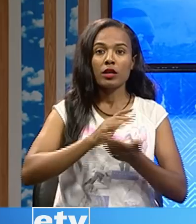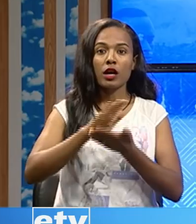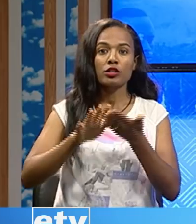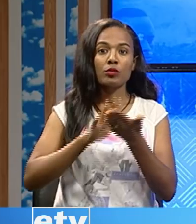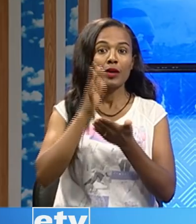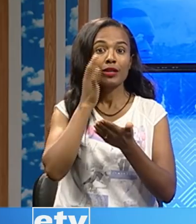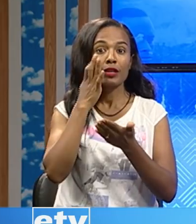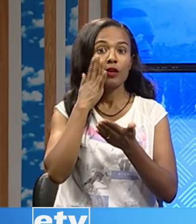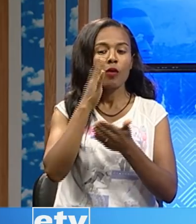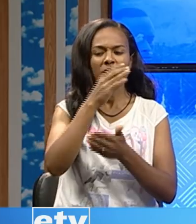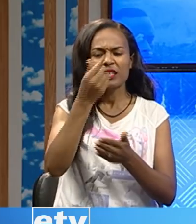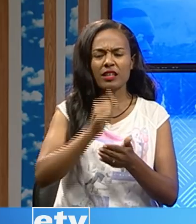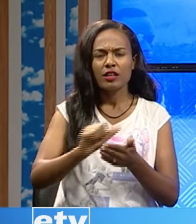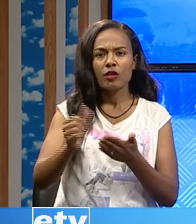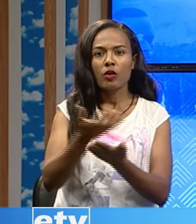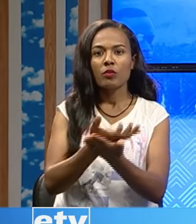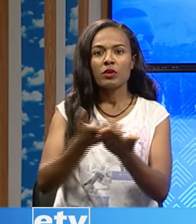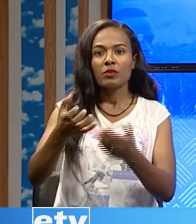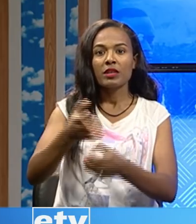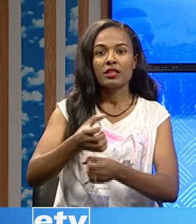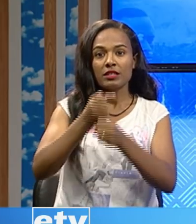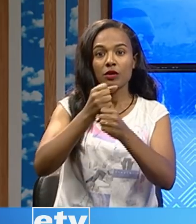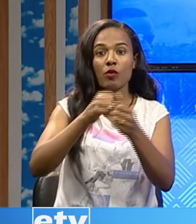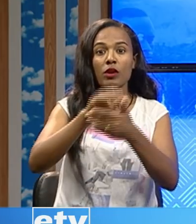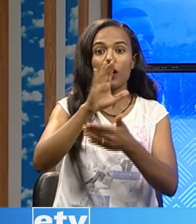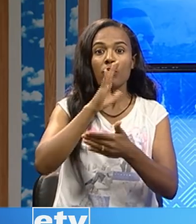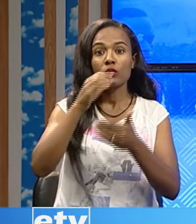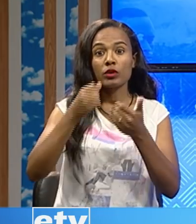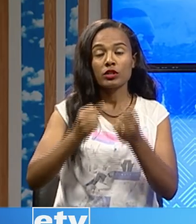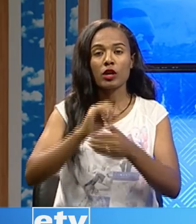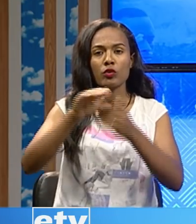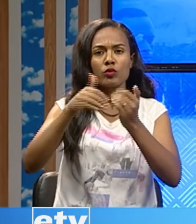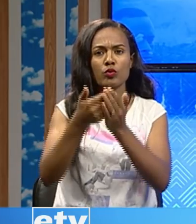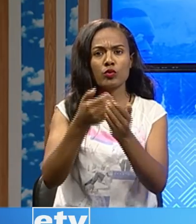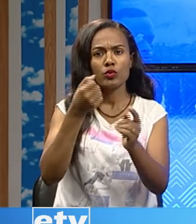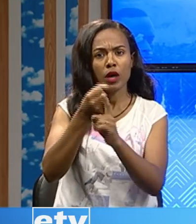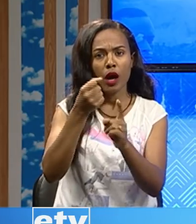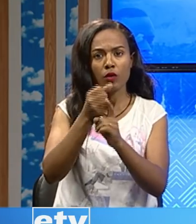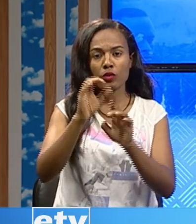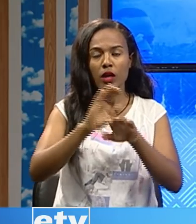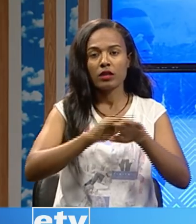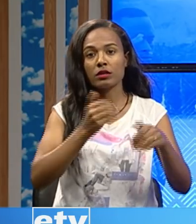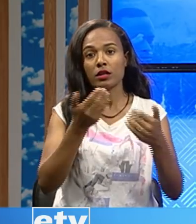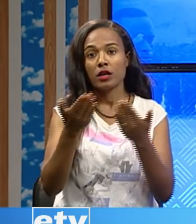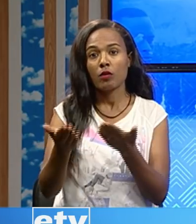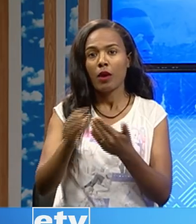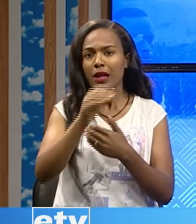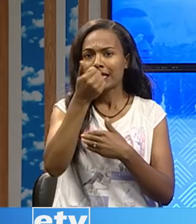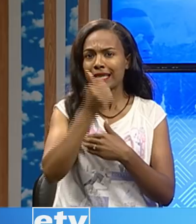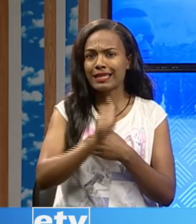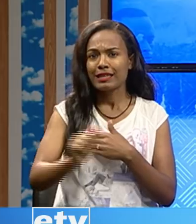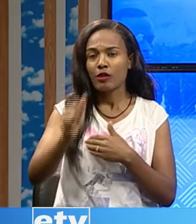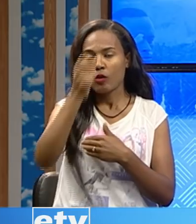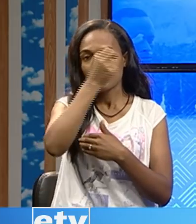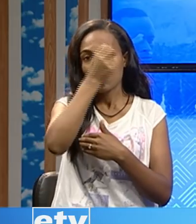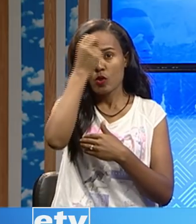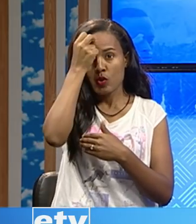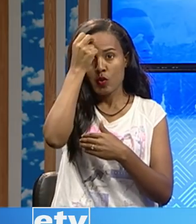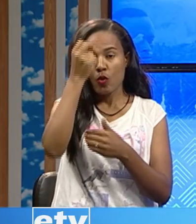የህወሓት ኃይሎች የትኛውንም ንብረት ጭነው እንዳይወጡ የቻለውን ሁሉ ተጋድሎ እንዲያደርግም ጥሪ አቅርቧል። የትኛውም የወሎ